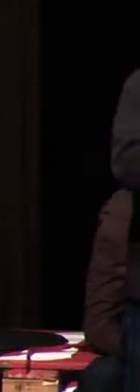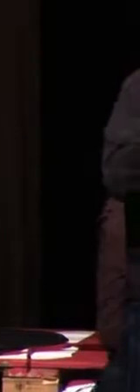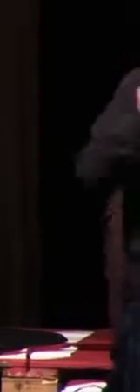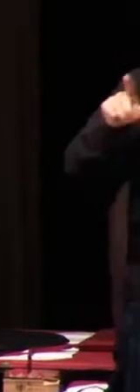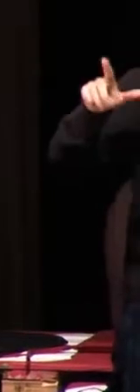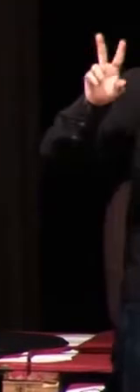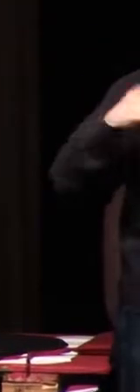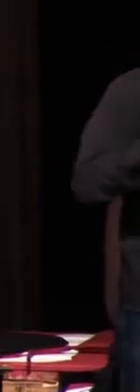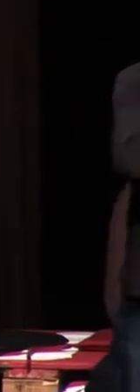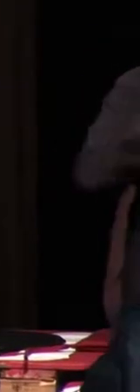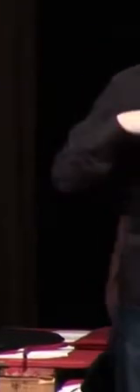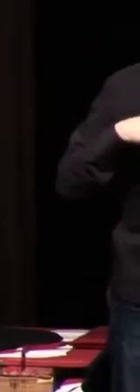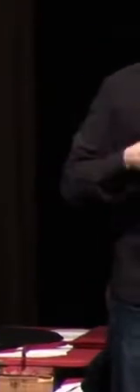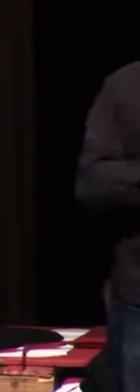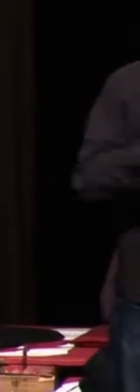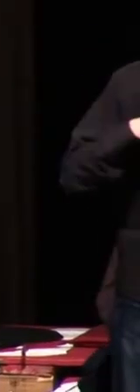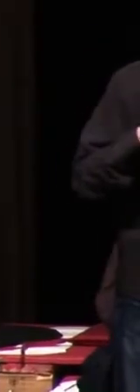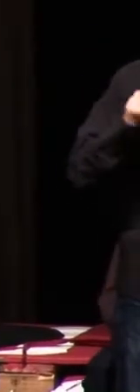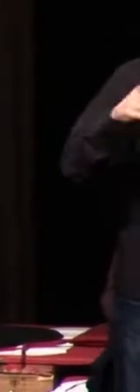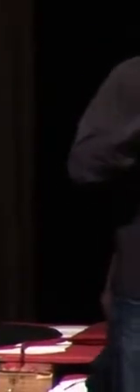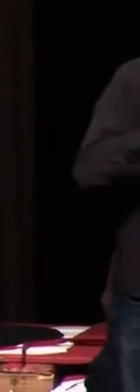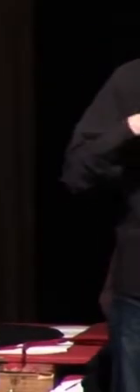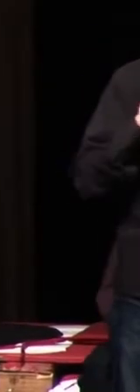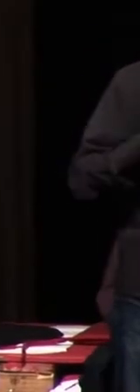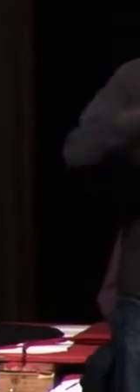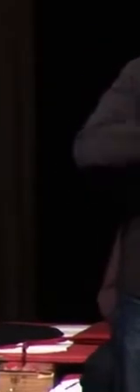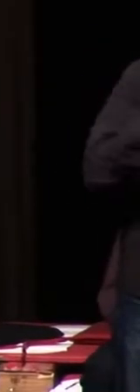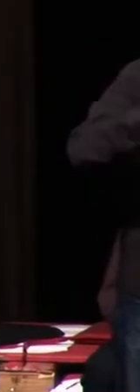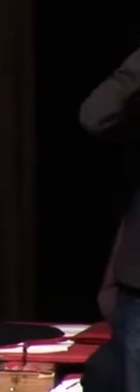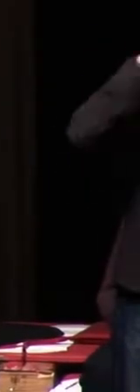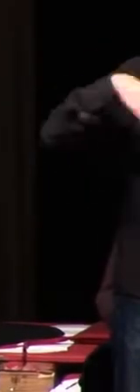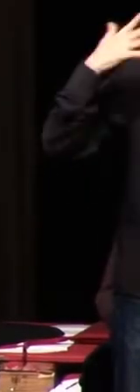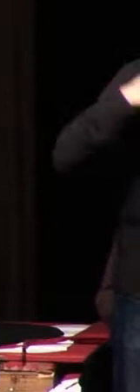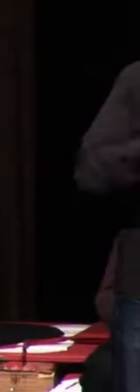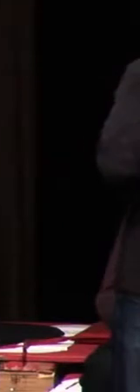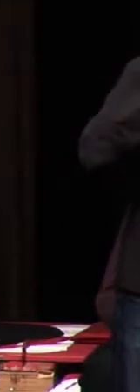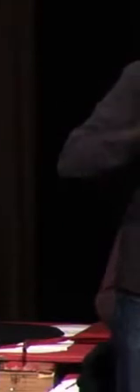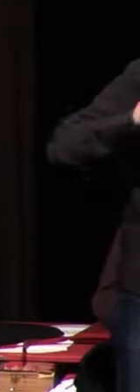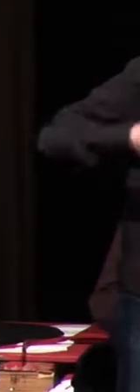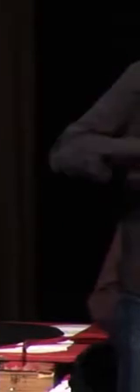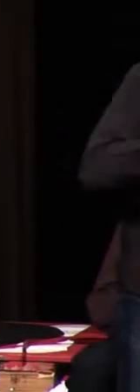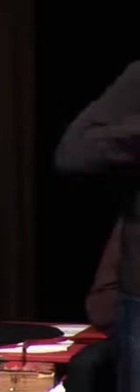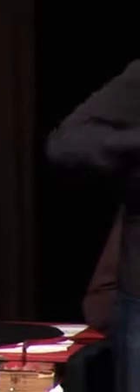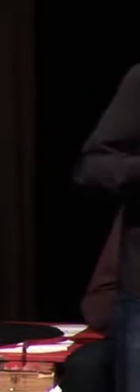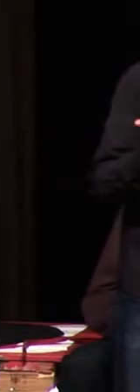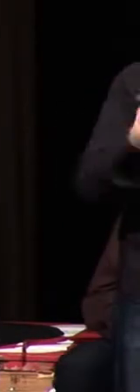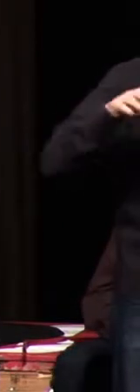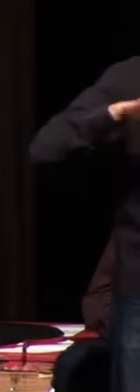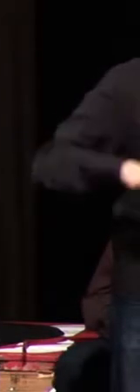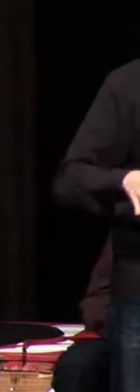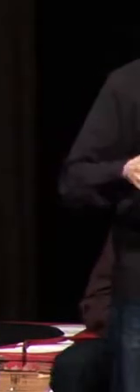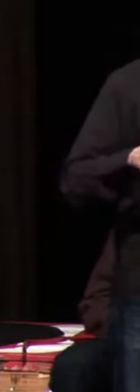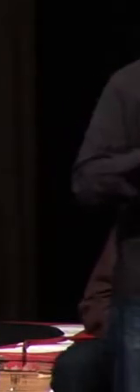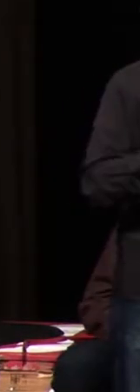no, eix nacional, quan el que estan parlant és d'un eix nacional mort, de records quecos, de burgesia, de paràlisi. I altres